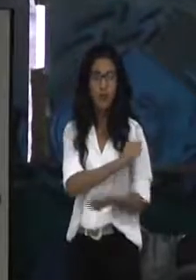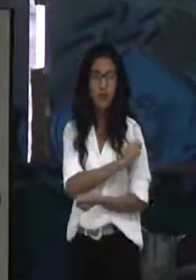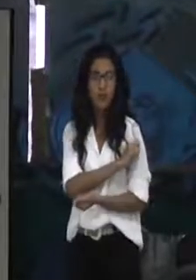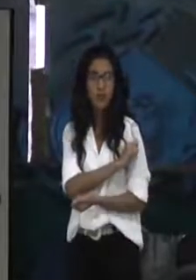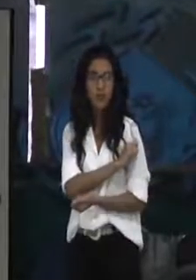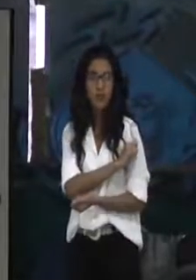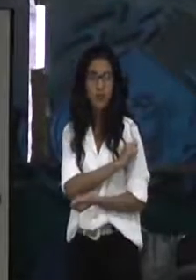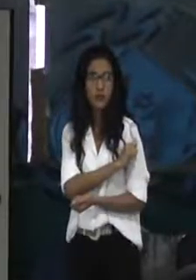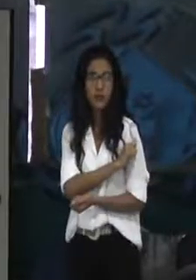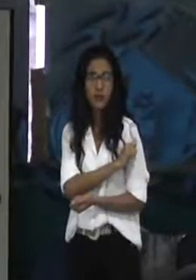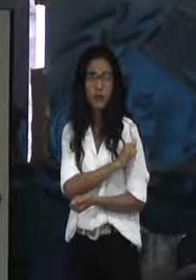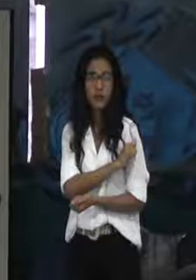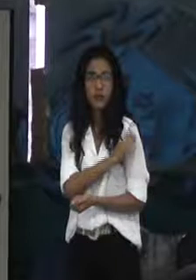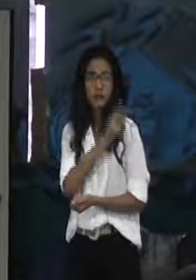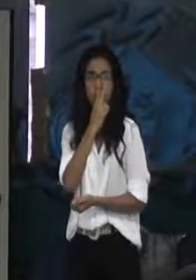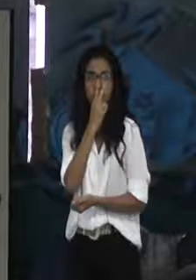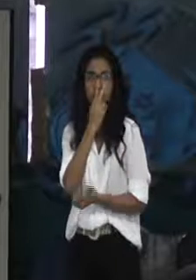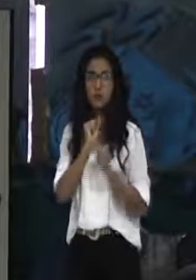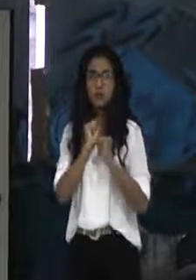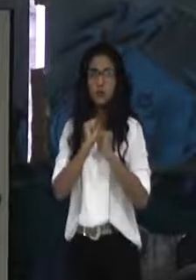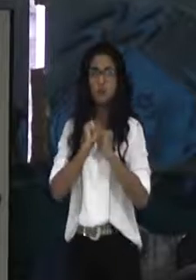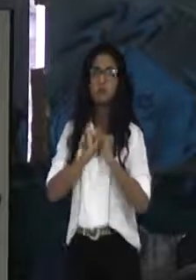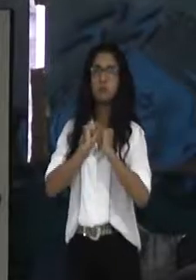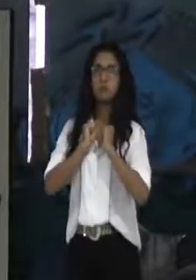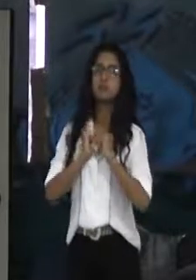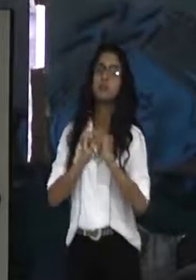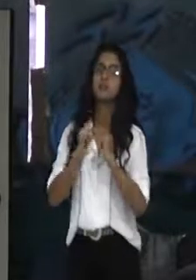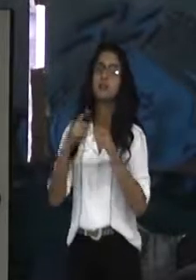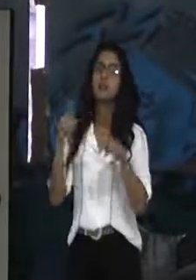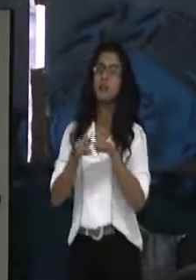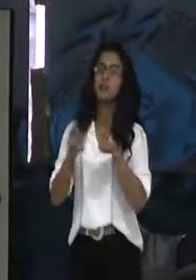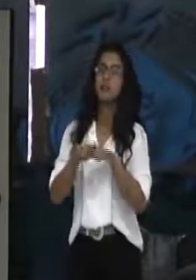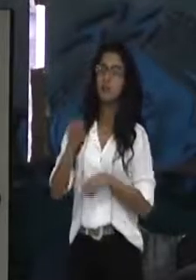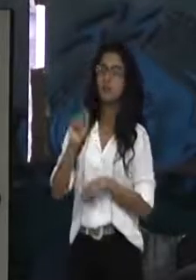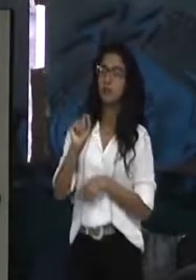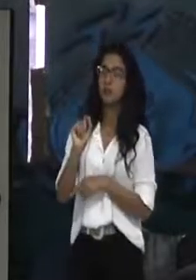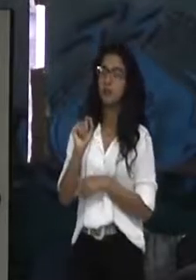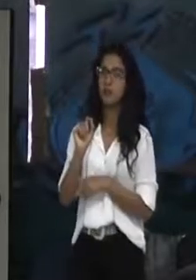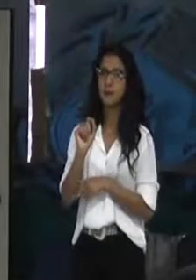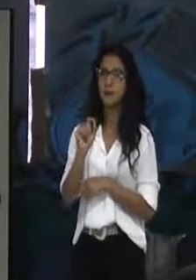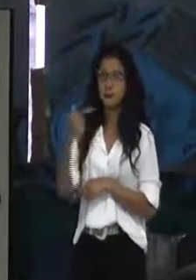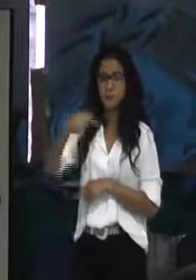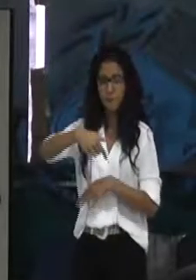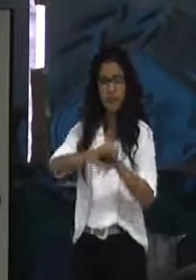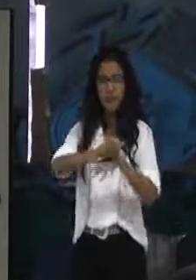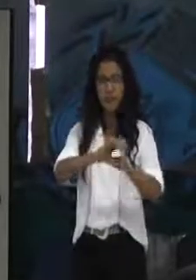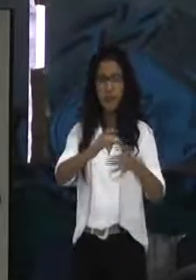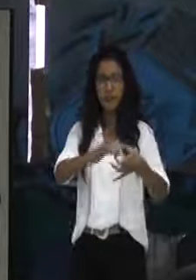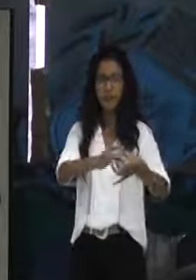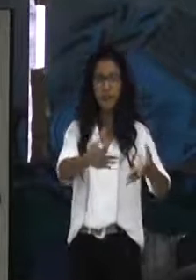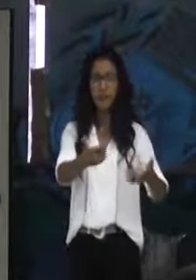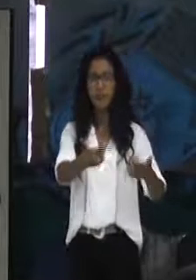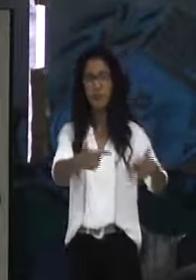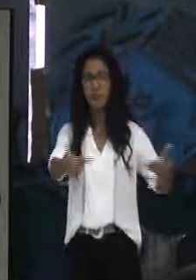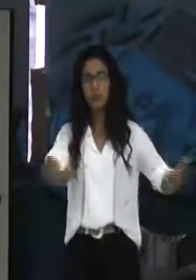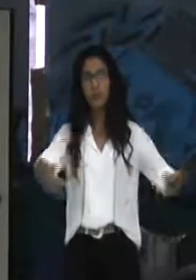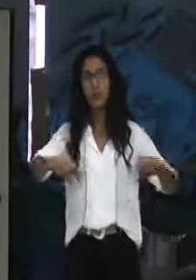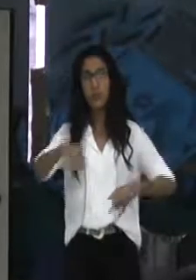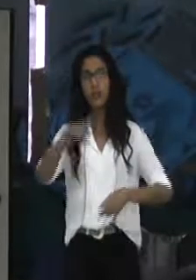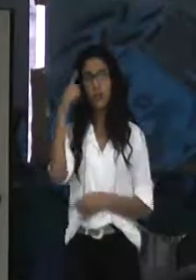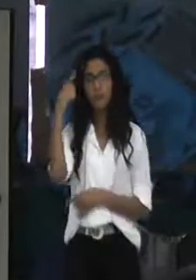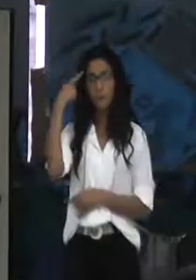surto psicótico e foi exposta nesta cidade, porque não tinha leito psiquiátrico.